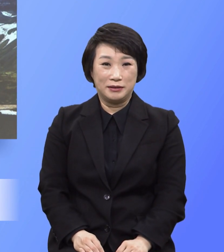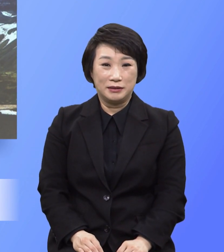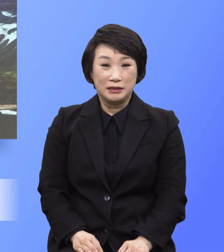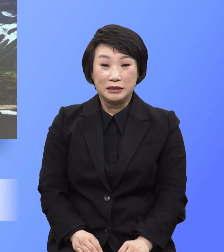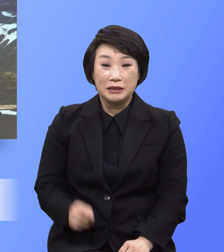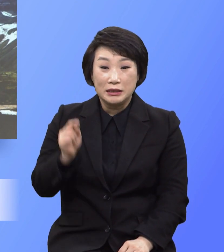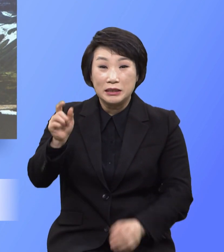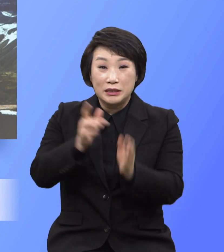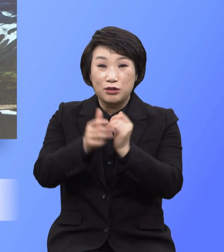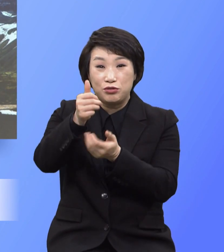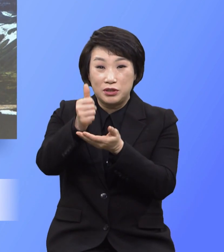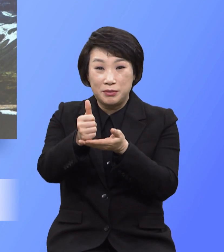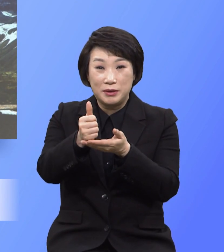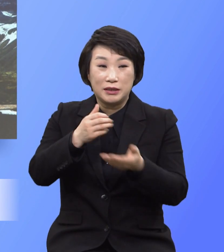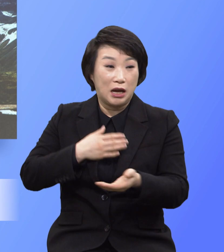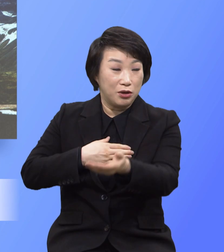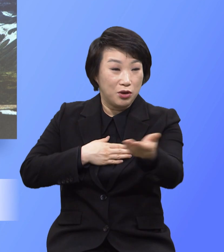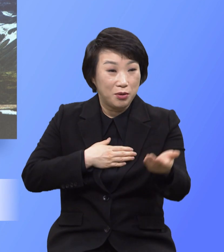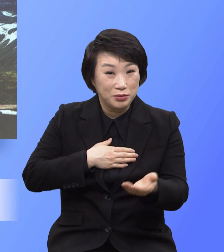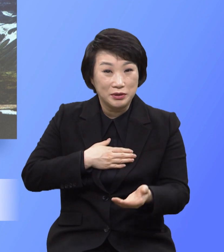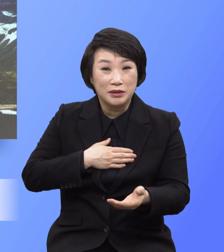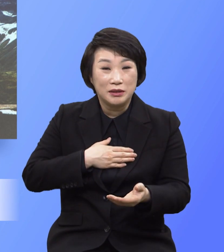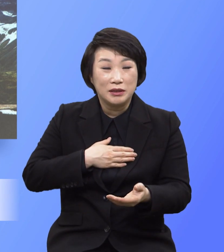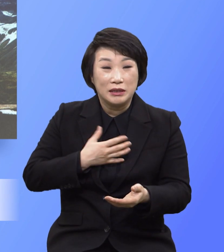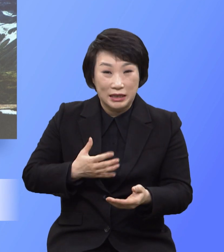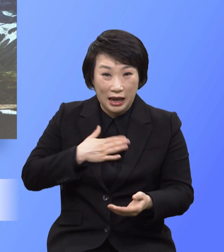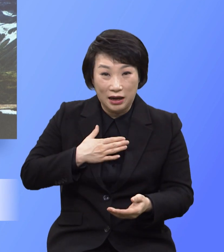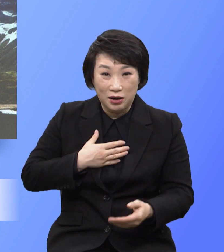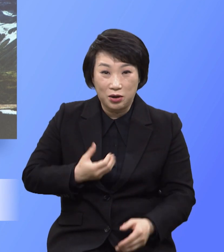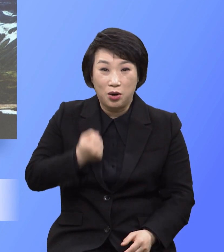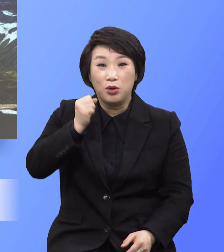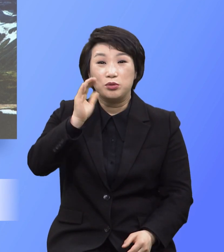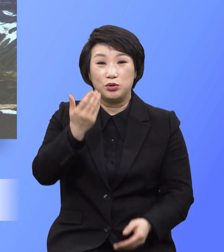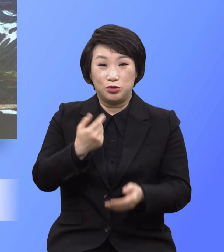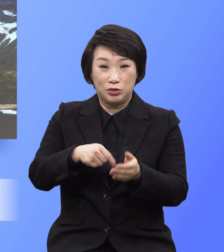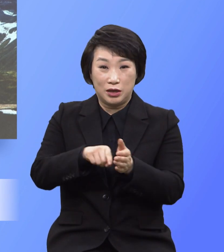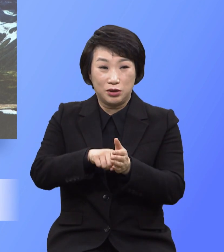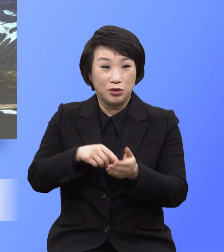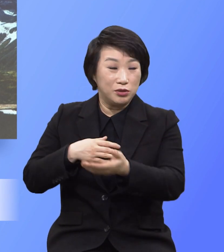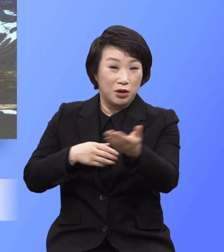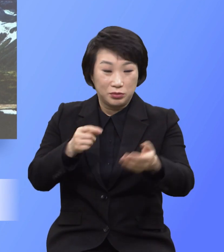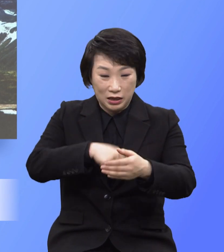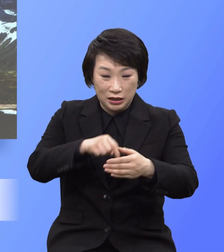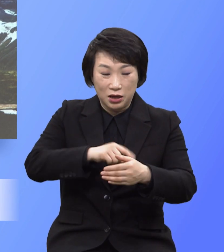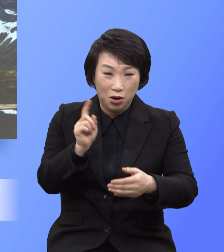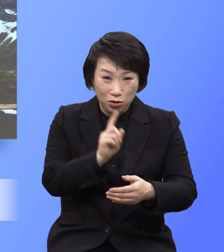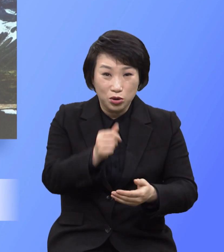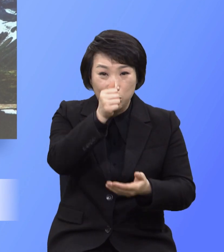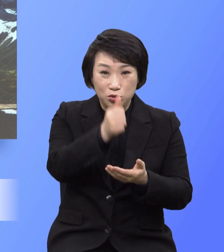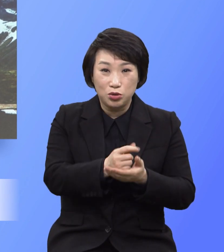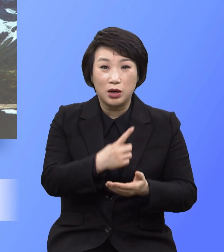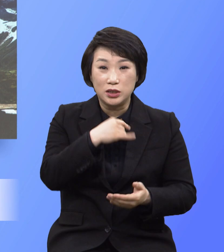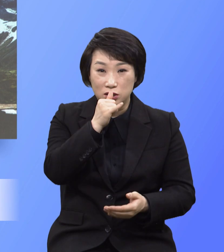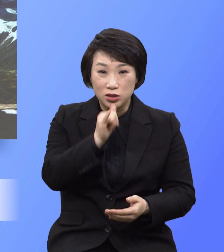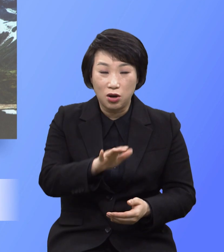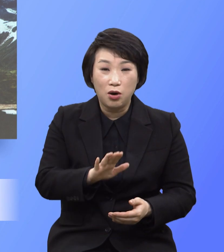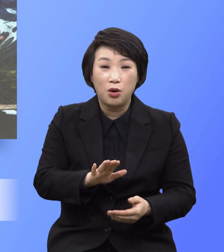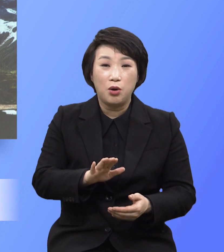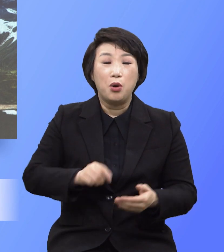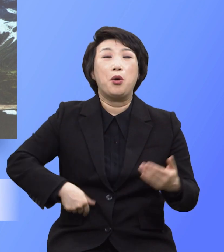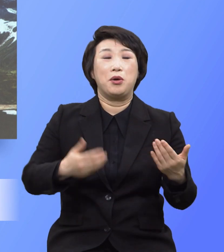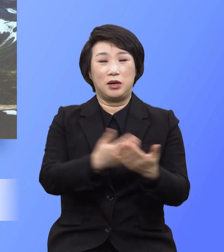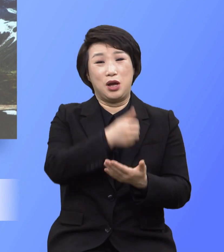그 예수가 여러분의 것이 되기 위하여 여러분 속에 어떤 죄가 있든지 회개해서